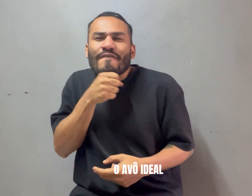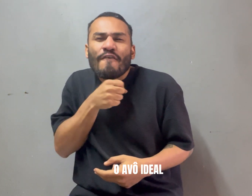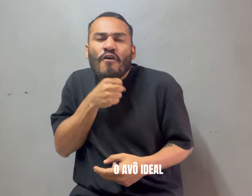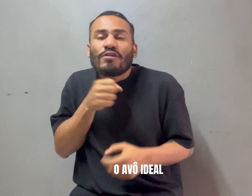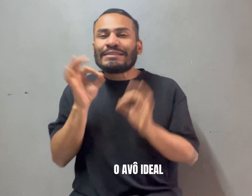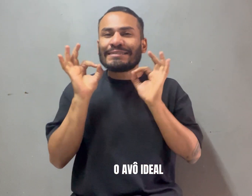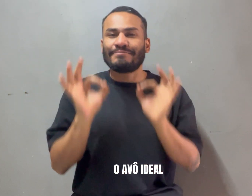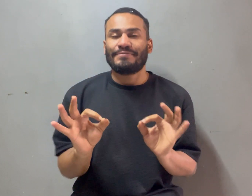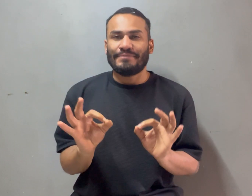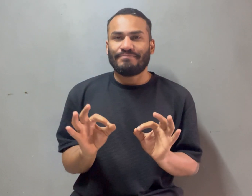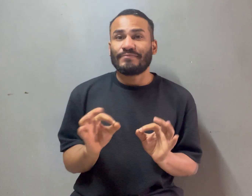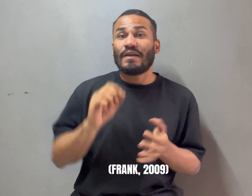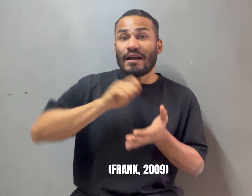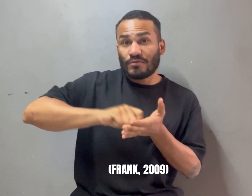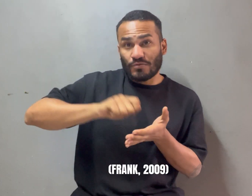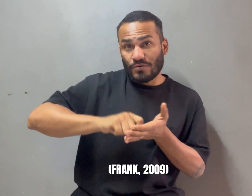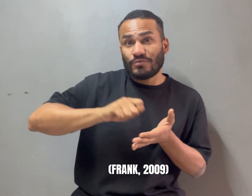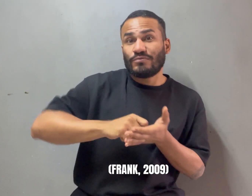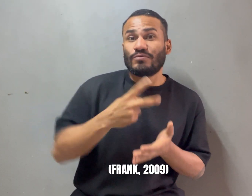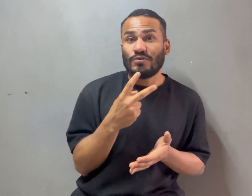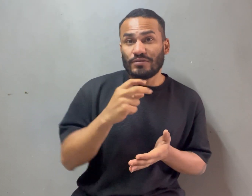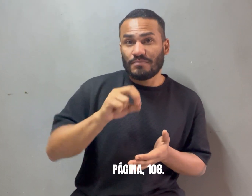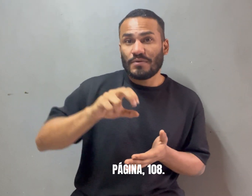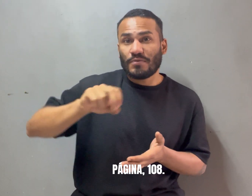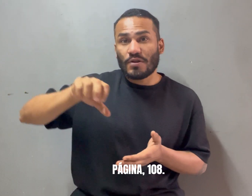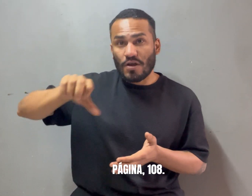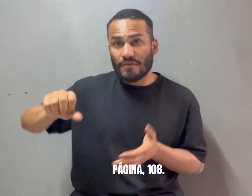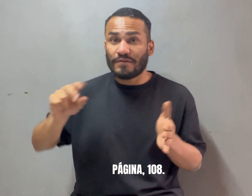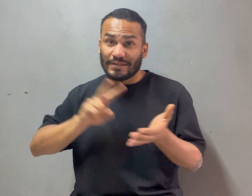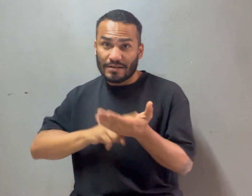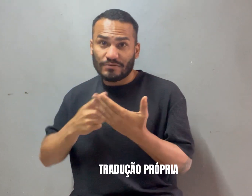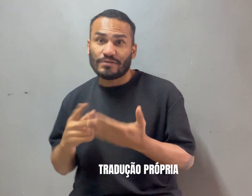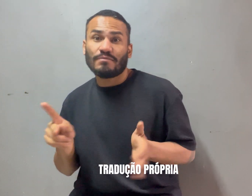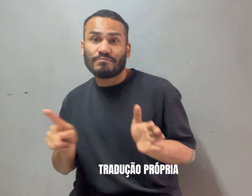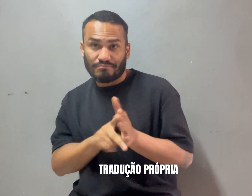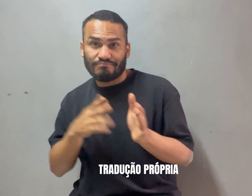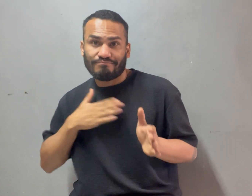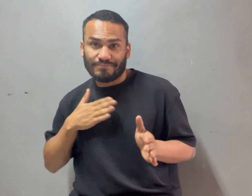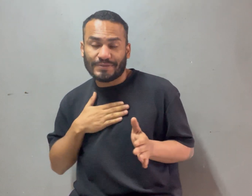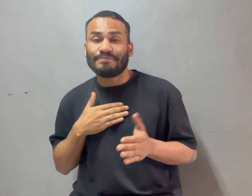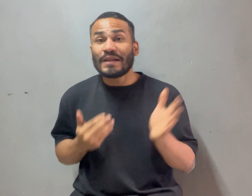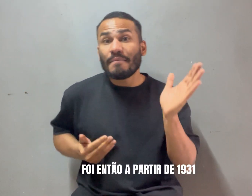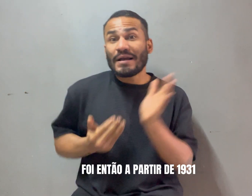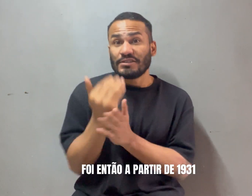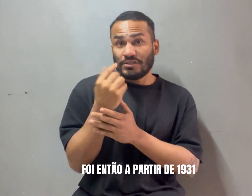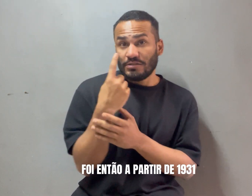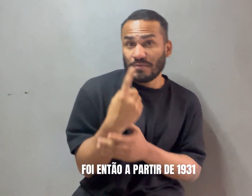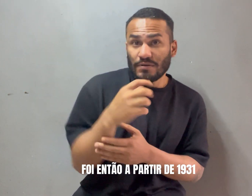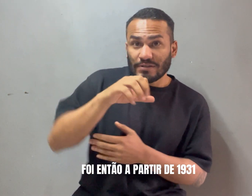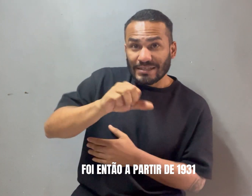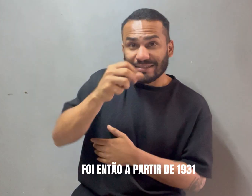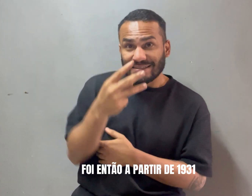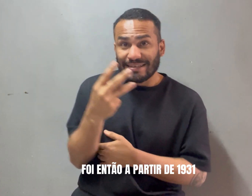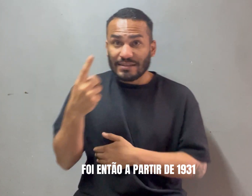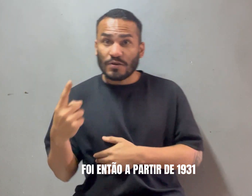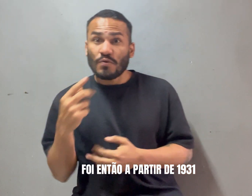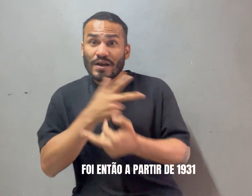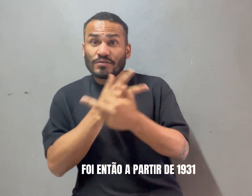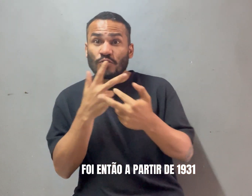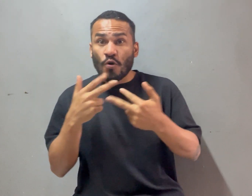avô ideal. Frank, 2009, página 108, tradução própria. Foi então, a partir de 1931, que